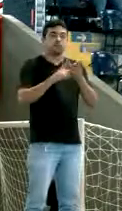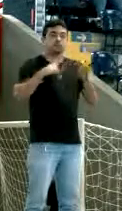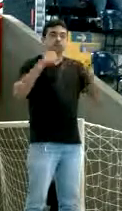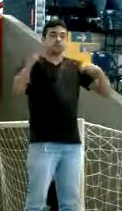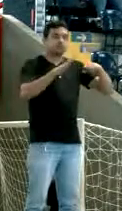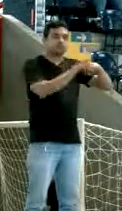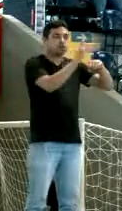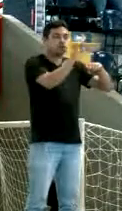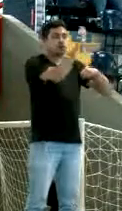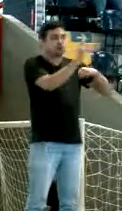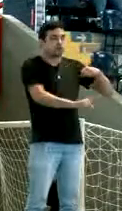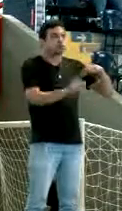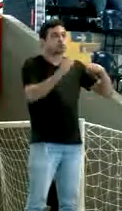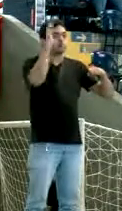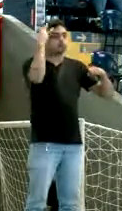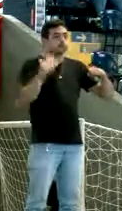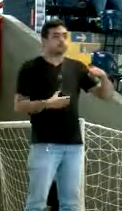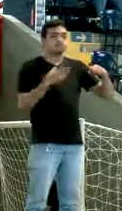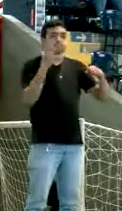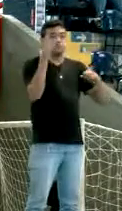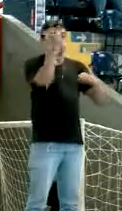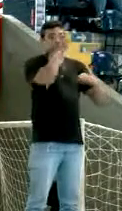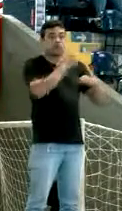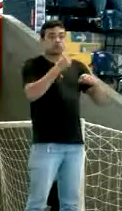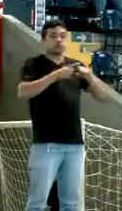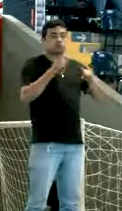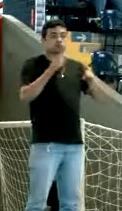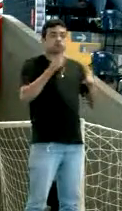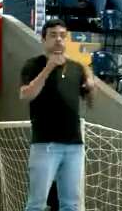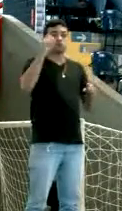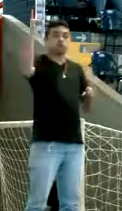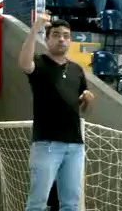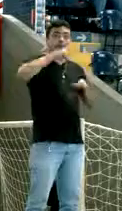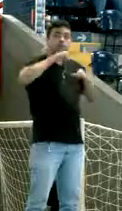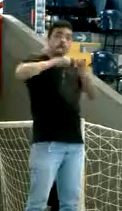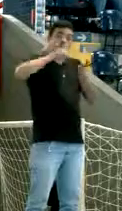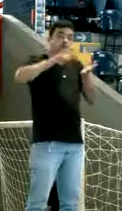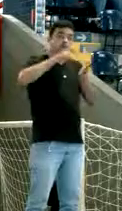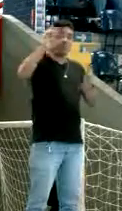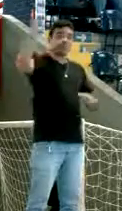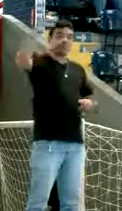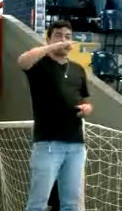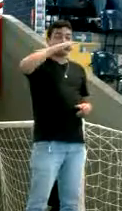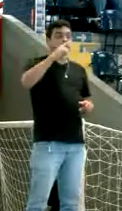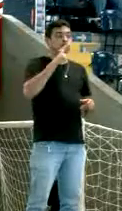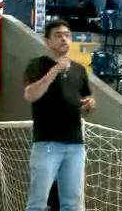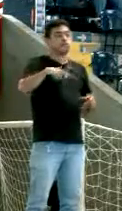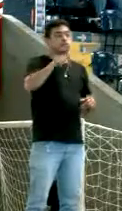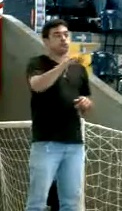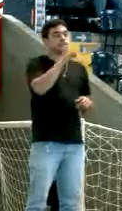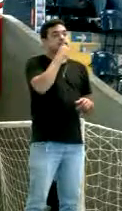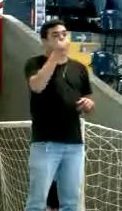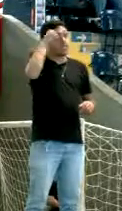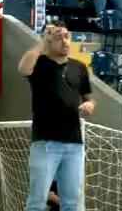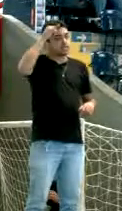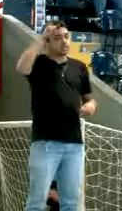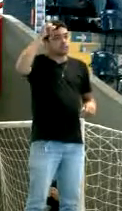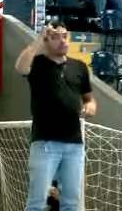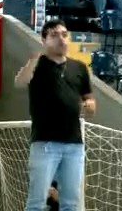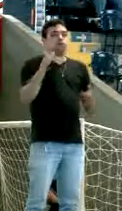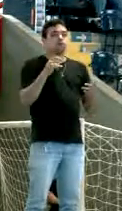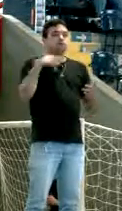azul e o cacho de acácias, Luz das acácias, você é mãe do sol. Mulheres, não se permitam a esse ai que eu te pego,